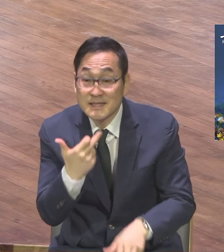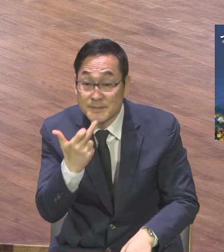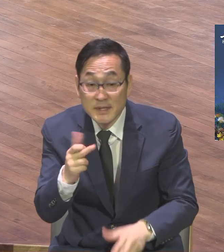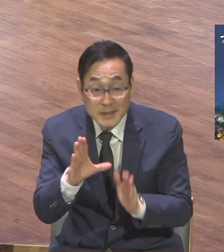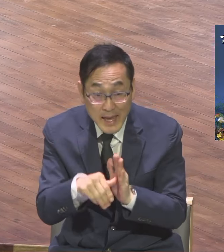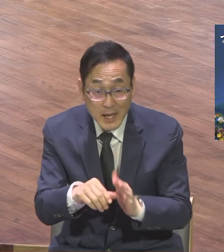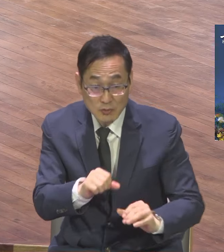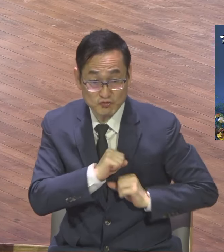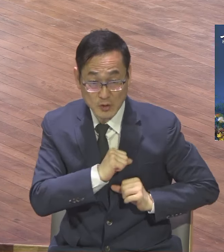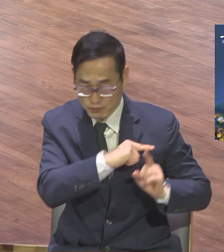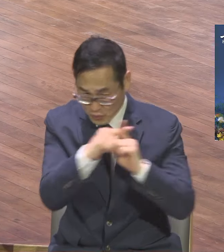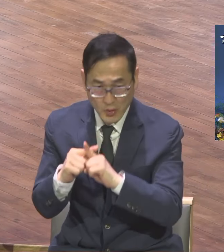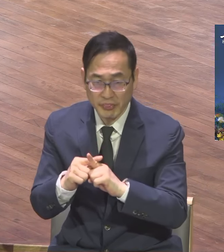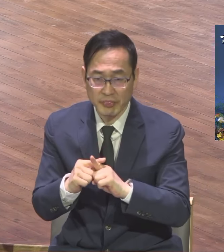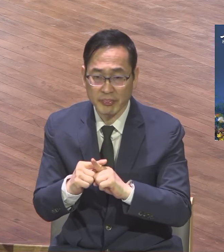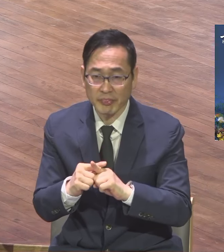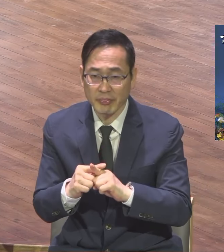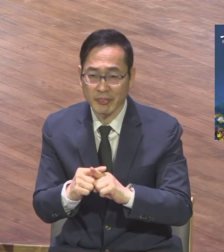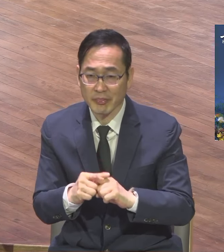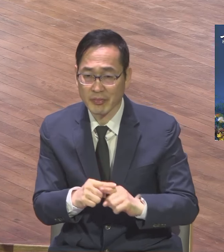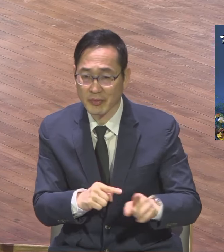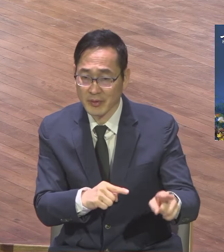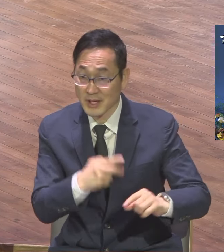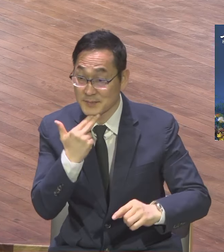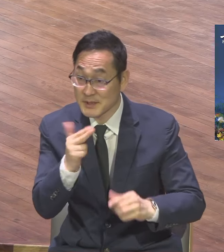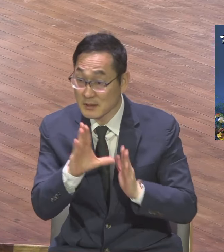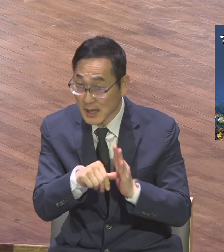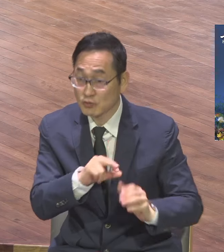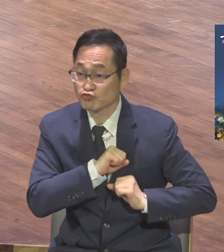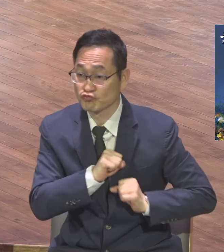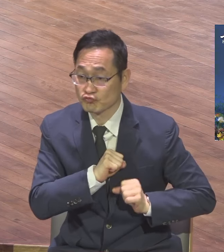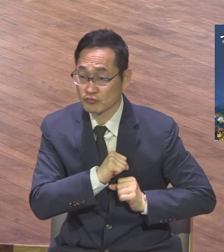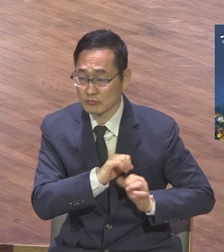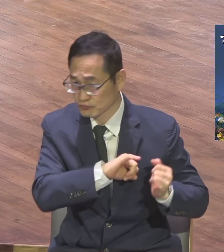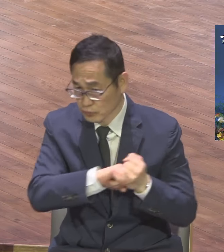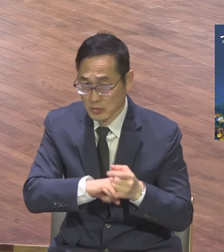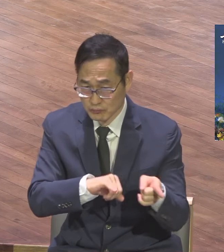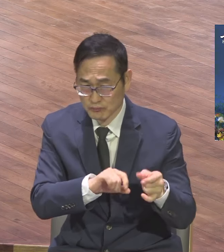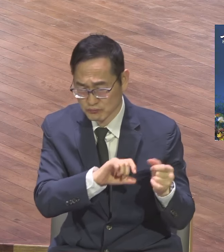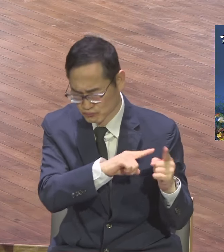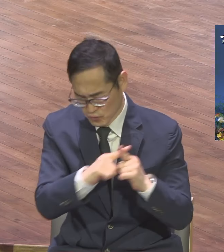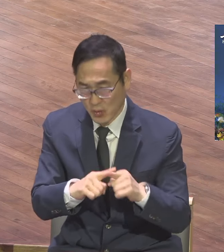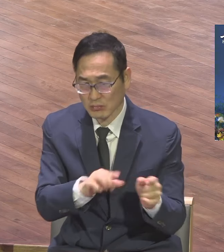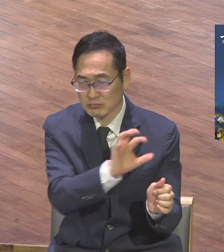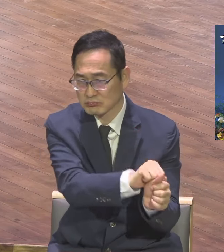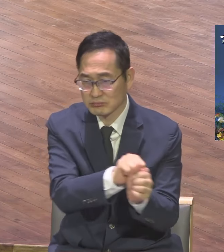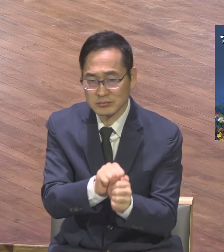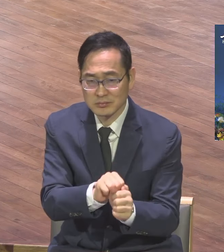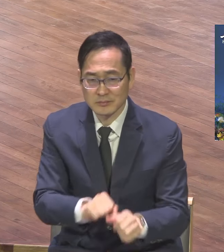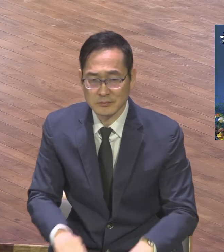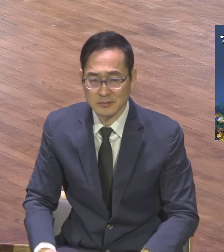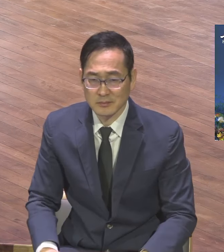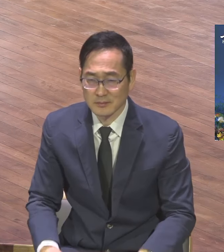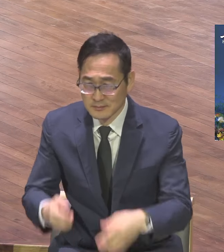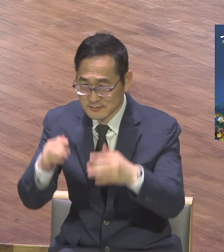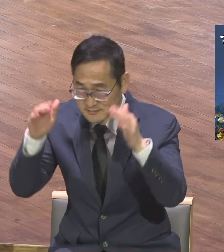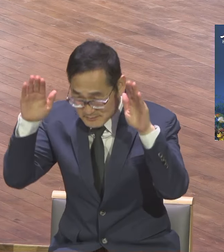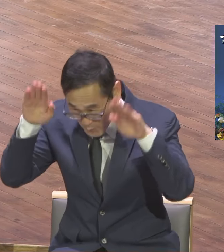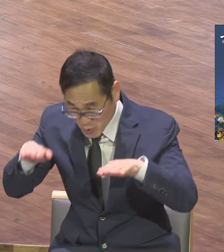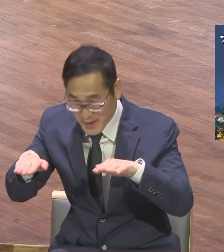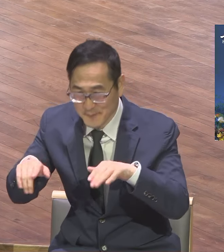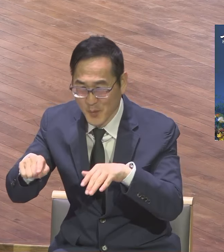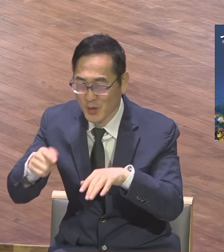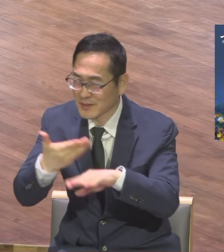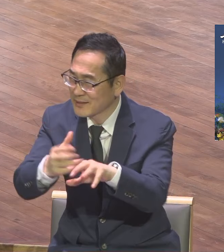커피 한잔 마시다 총 차고 있어요. 총 언제 무슬림이 언제 폭탄 틀지 모르니까